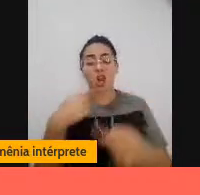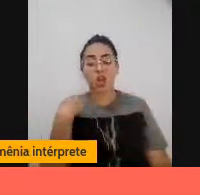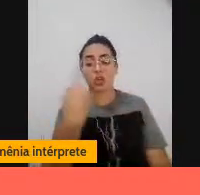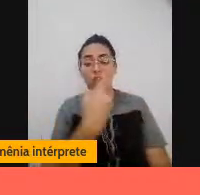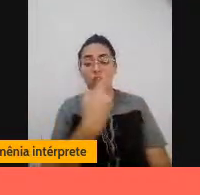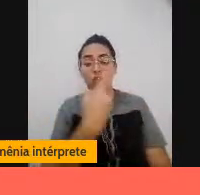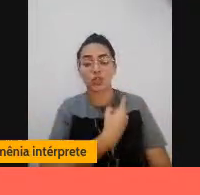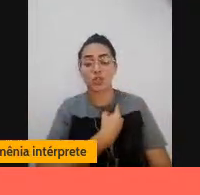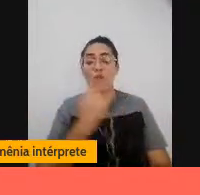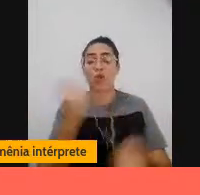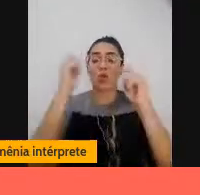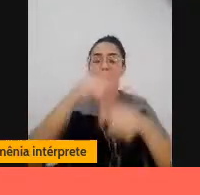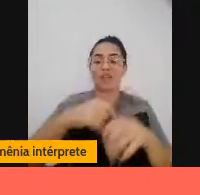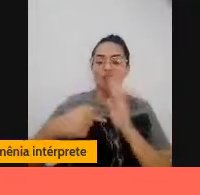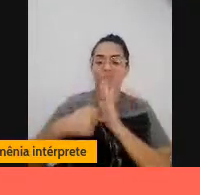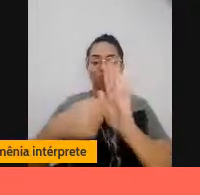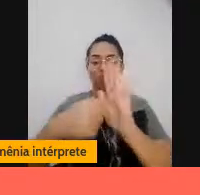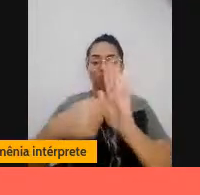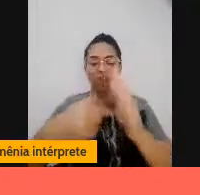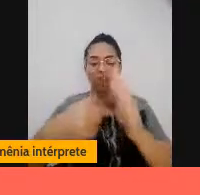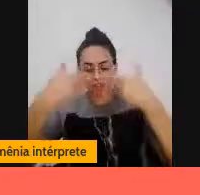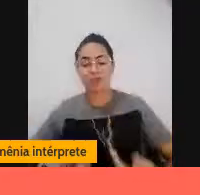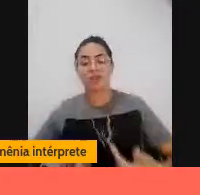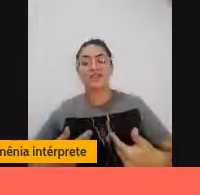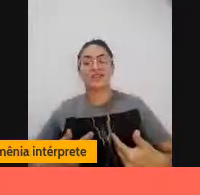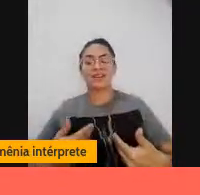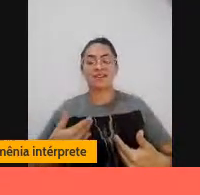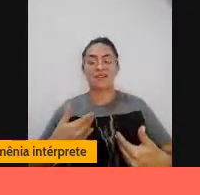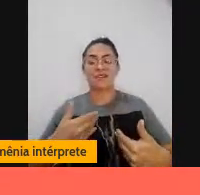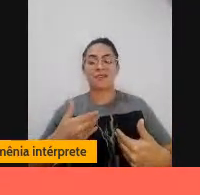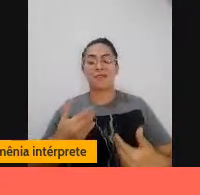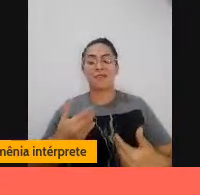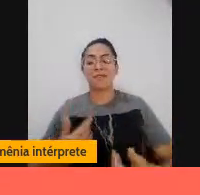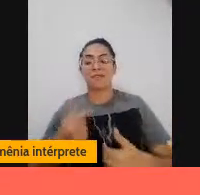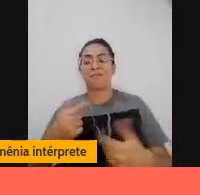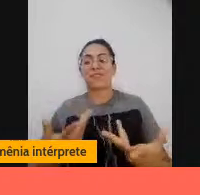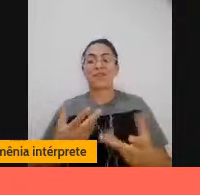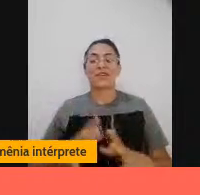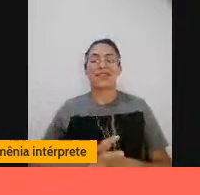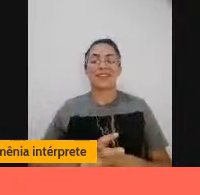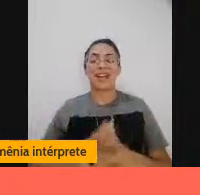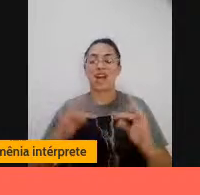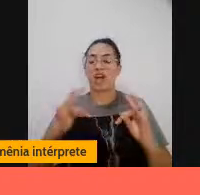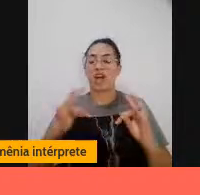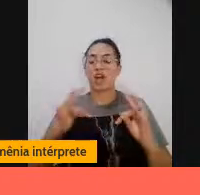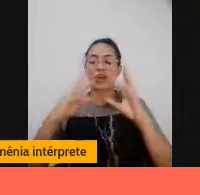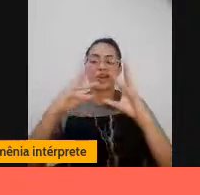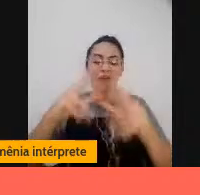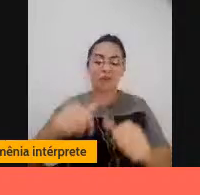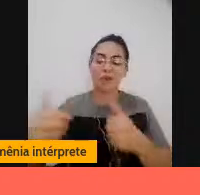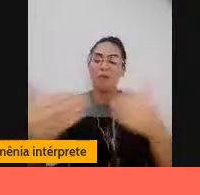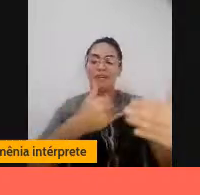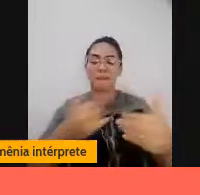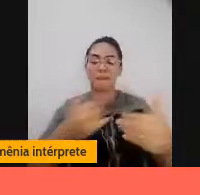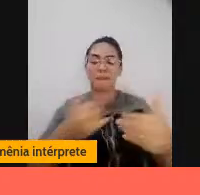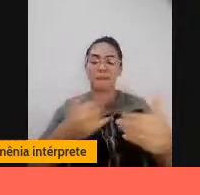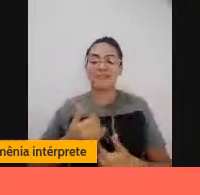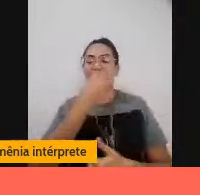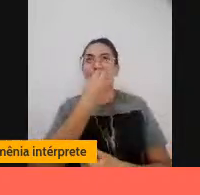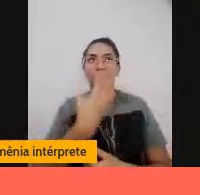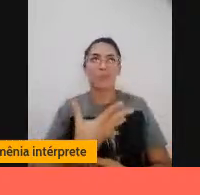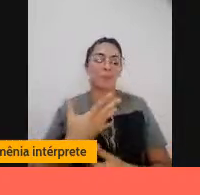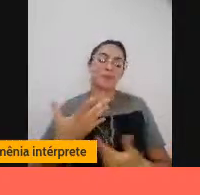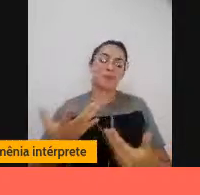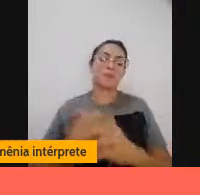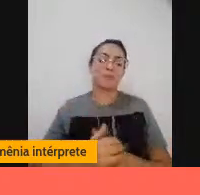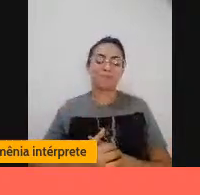mostrar. Ou seja, foi uma mostração geral. Nós se mostramos muito bem, por sinal. Eu